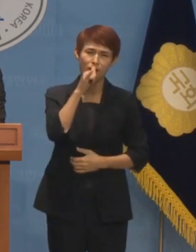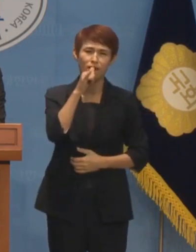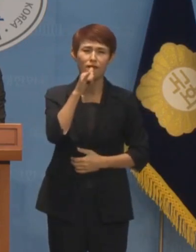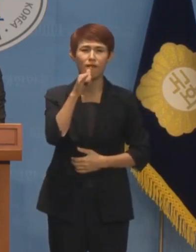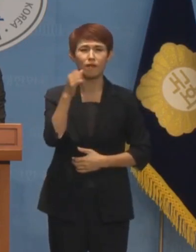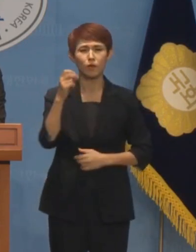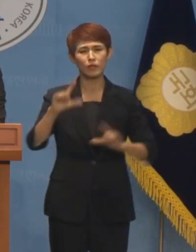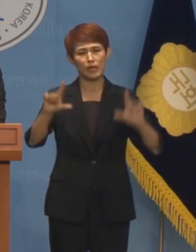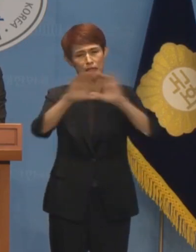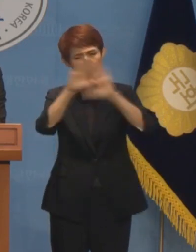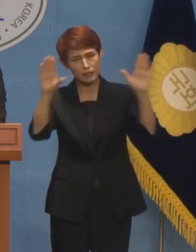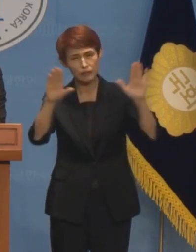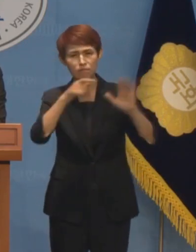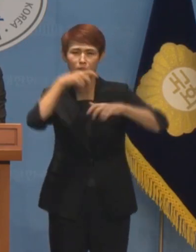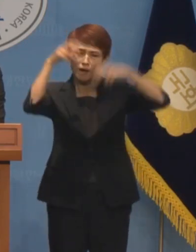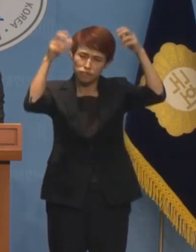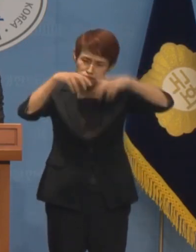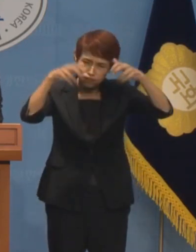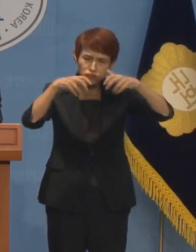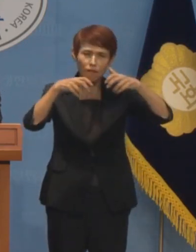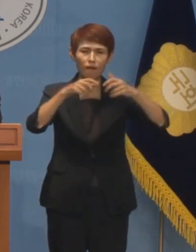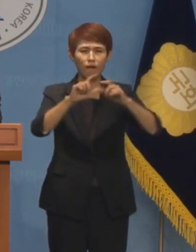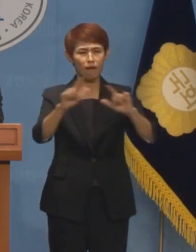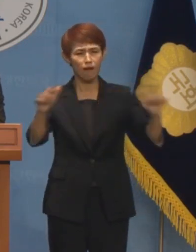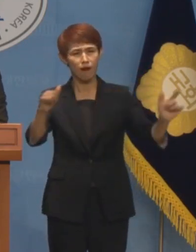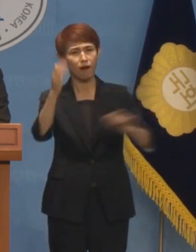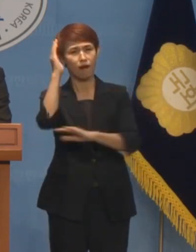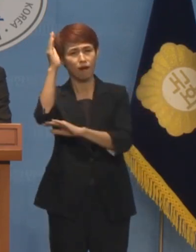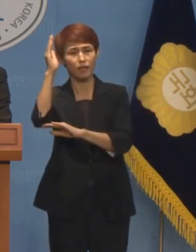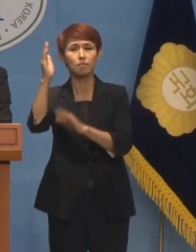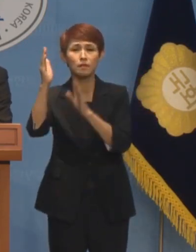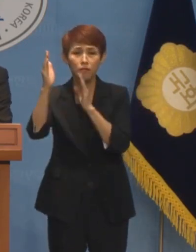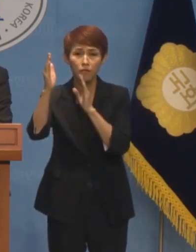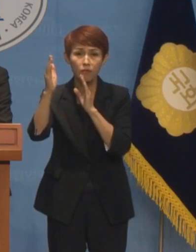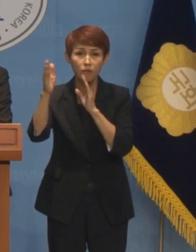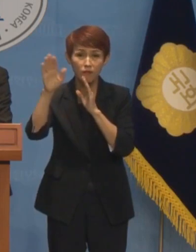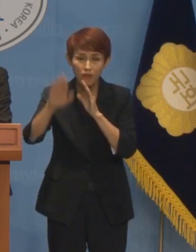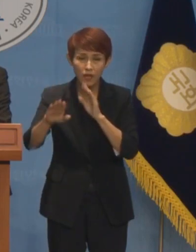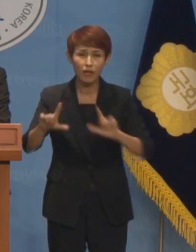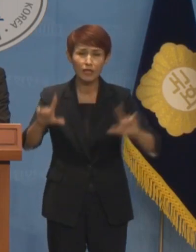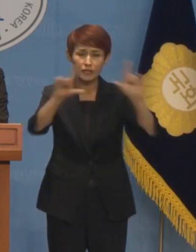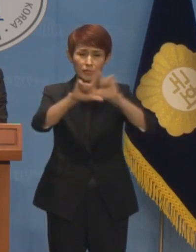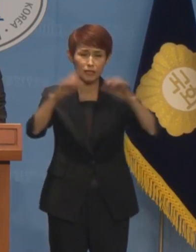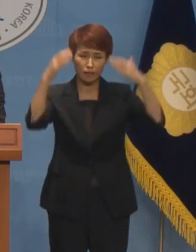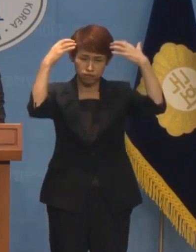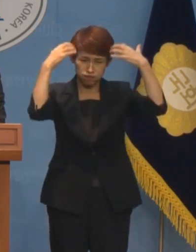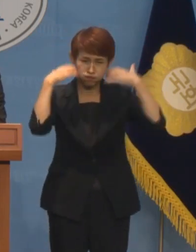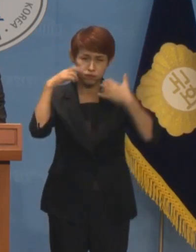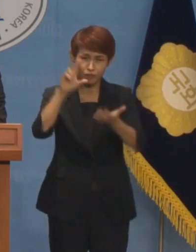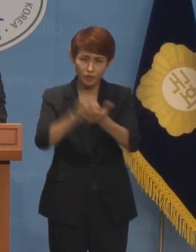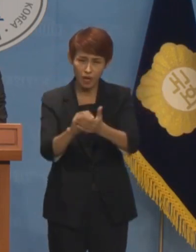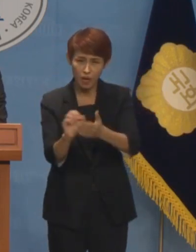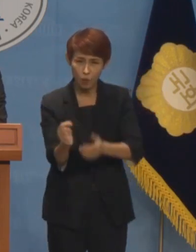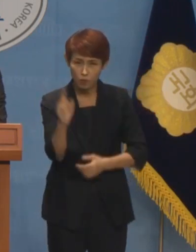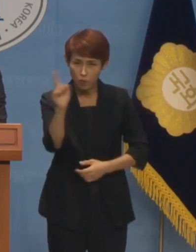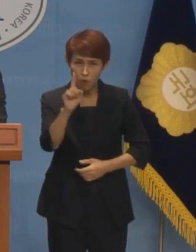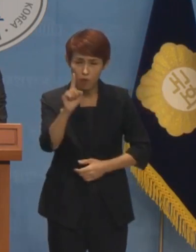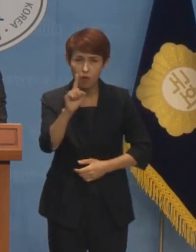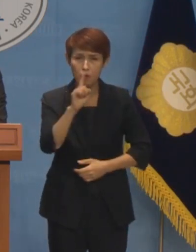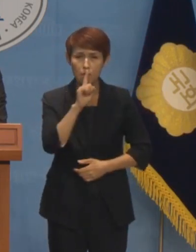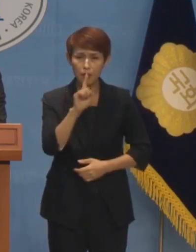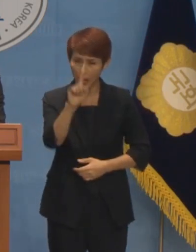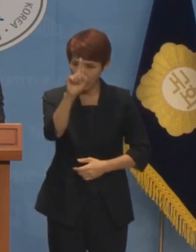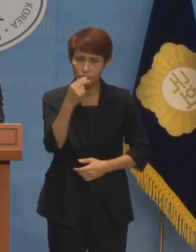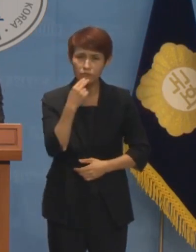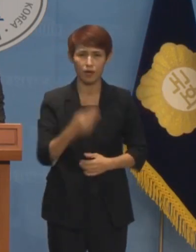기상이변, 집중폭우, 폭염과 열대야를 언급했지만 이러한 기상이변의 근본적인 원인을 외면했습니다.